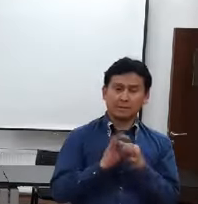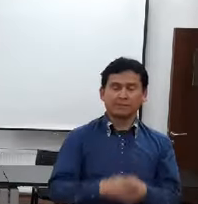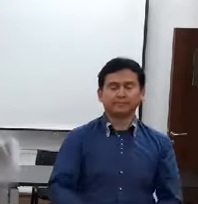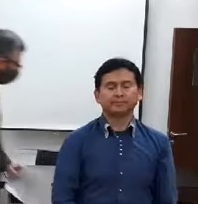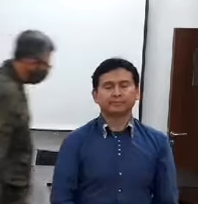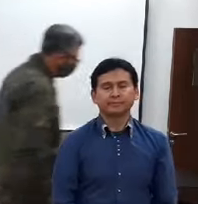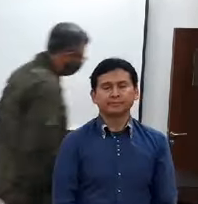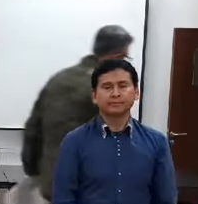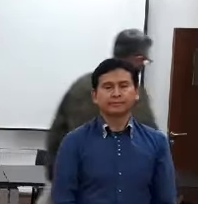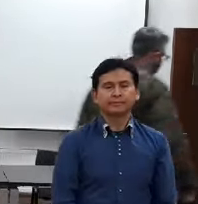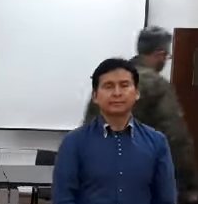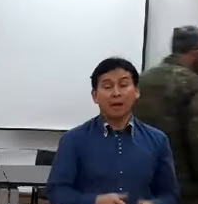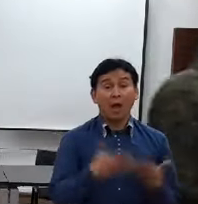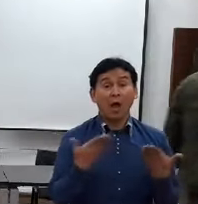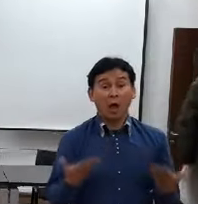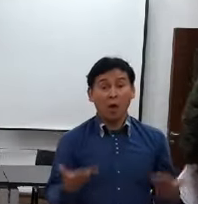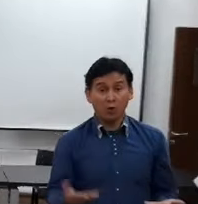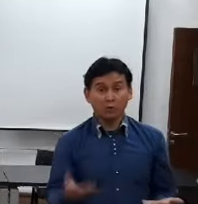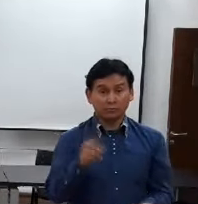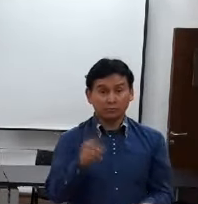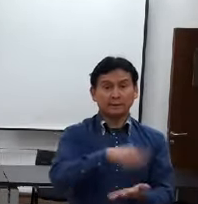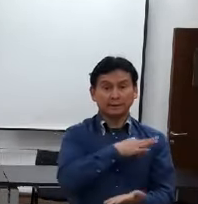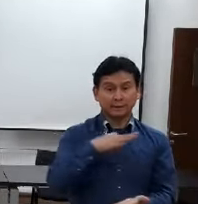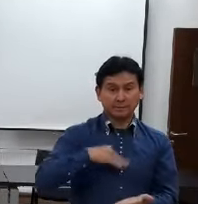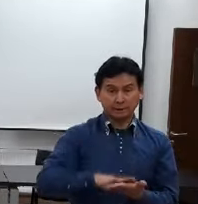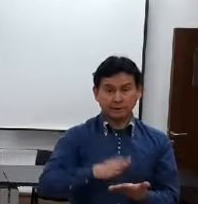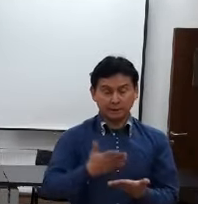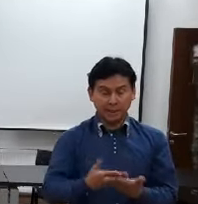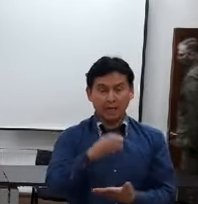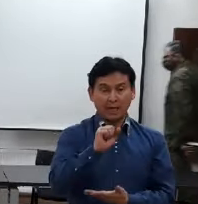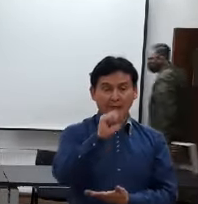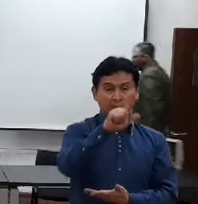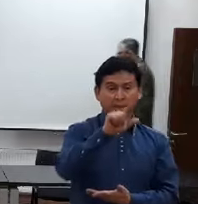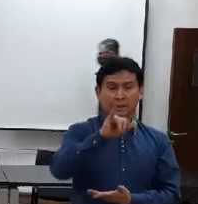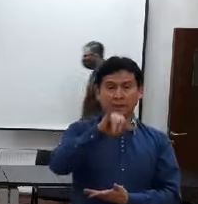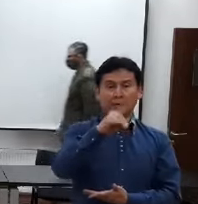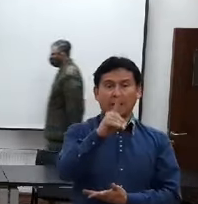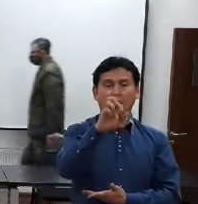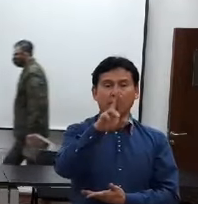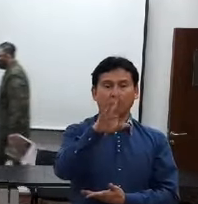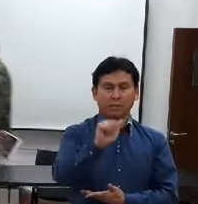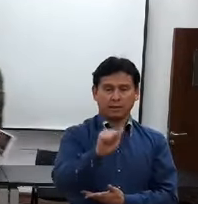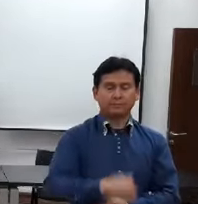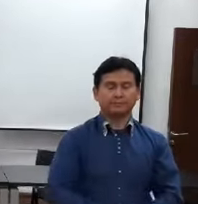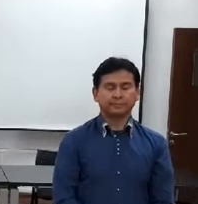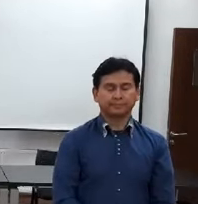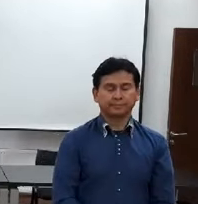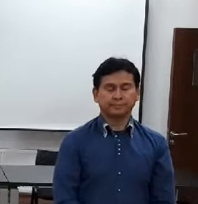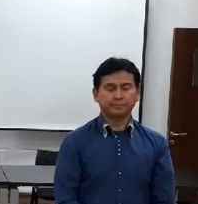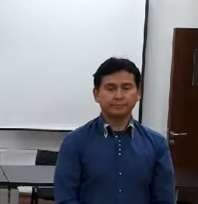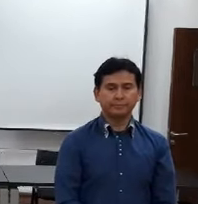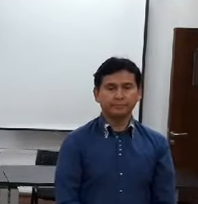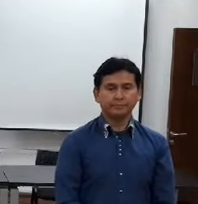Ahora sí, invitamos a nuestra serie de medidas de salud y autoridad sanitaria, la señorita Alejandra Valdeanito Torres.